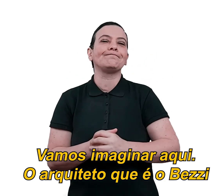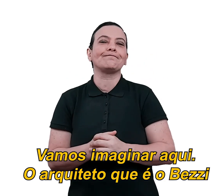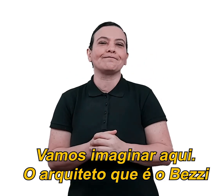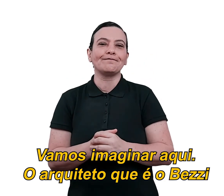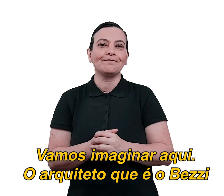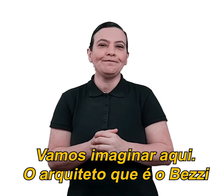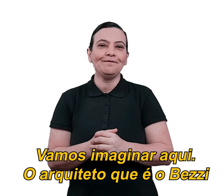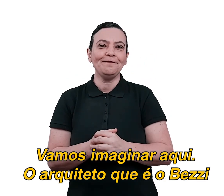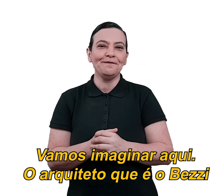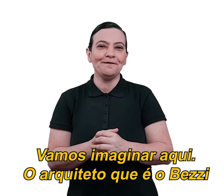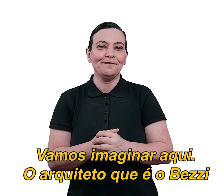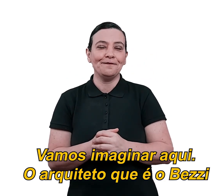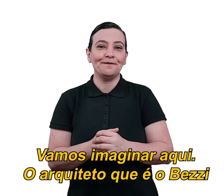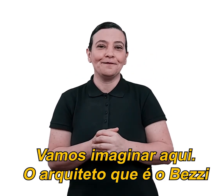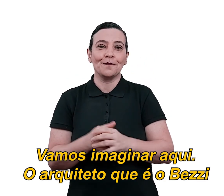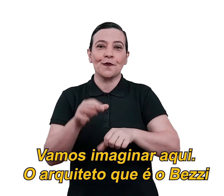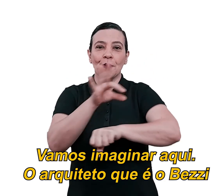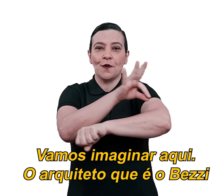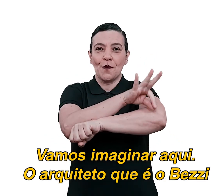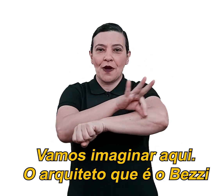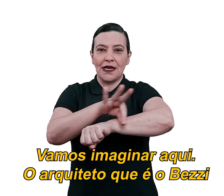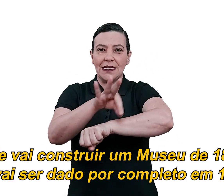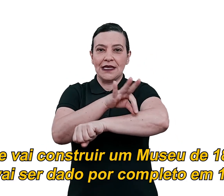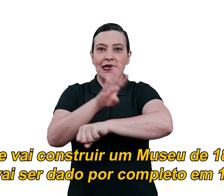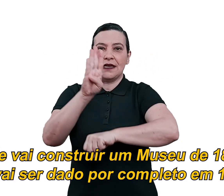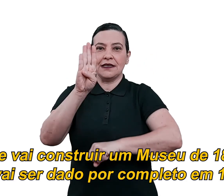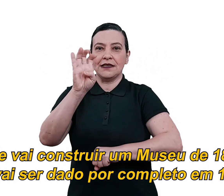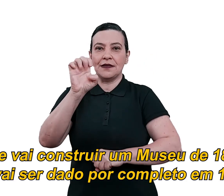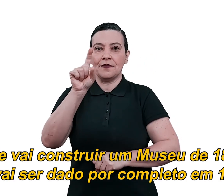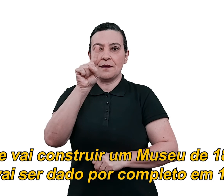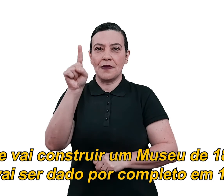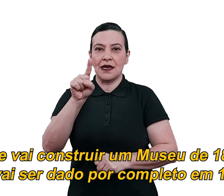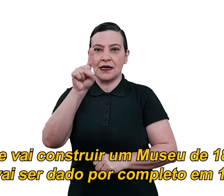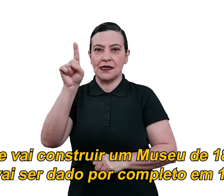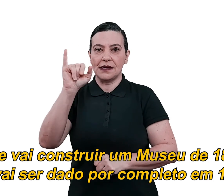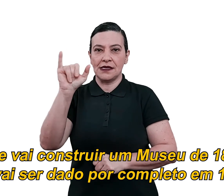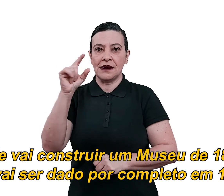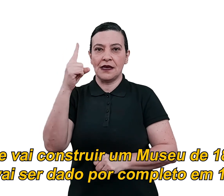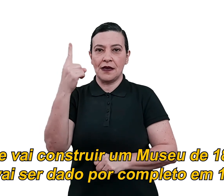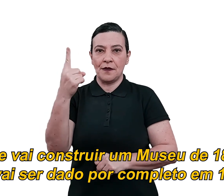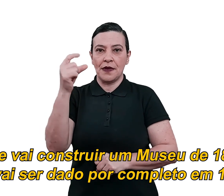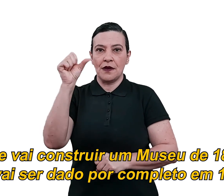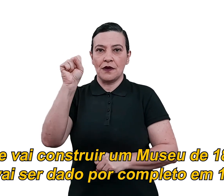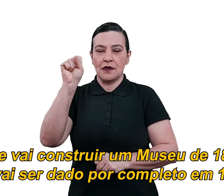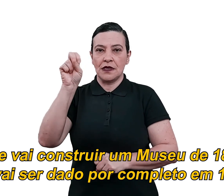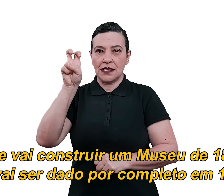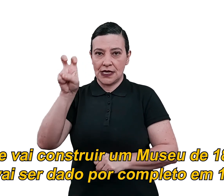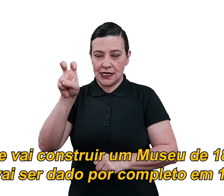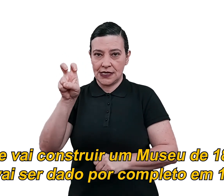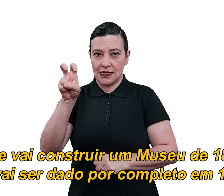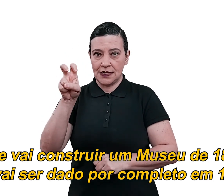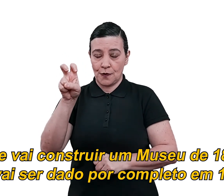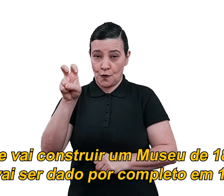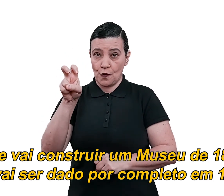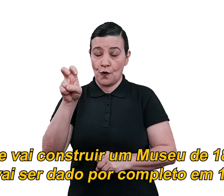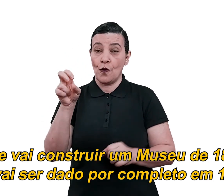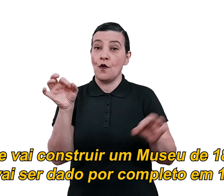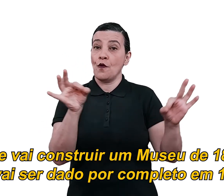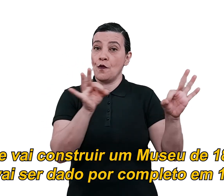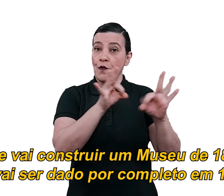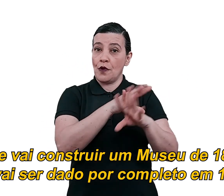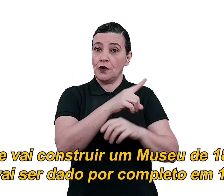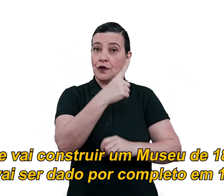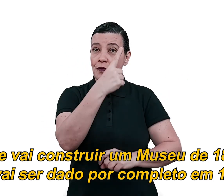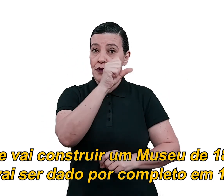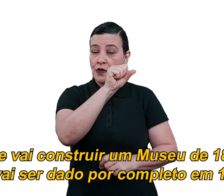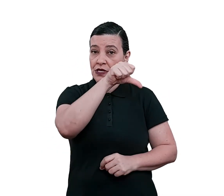aqui, o arquiteto, que é o Bezzi, que ele vai construir um museu de 1885, né, e vai ser dado por